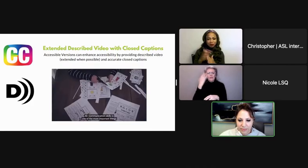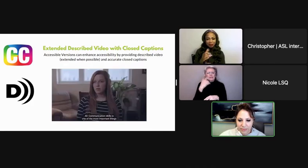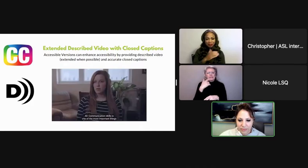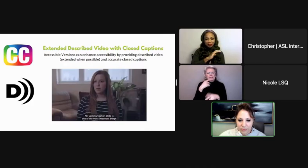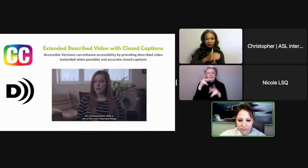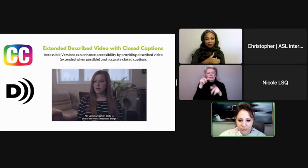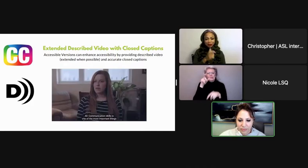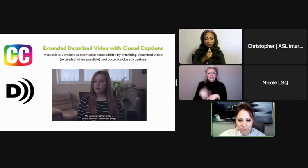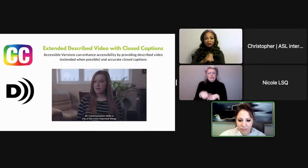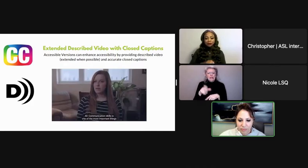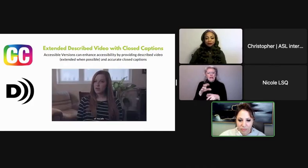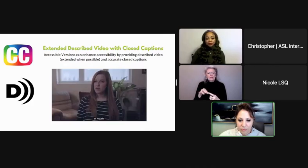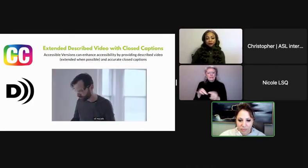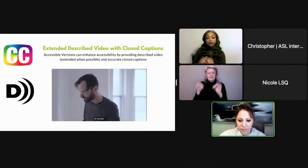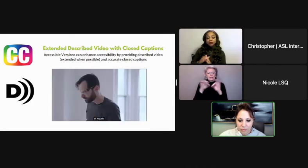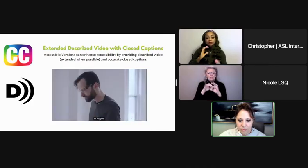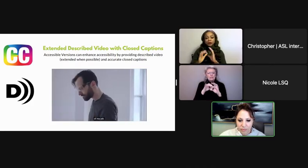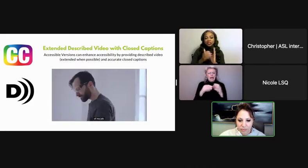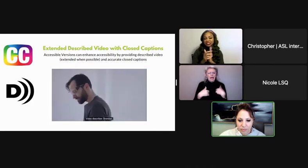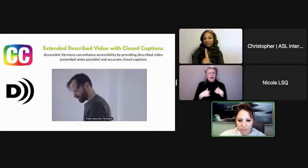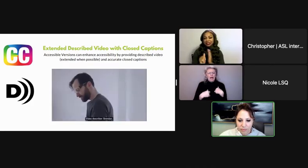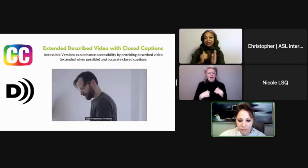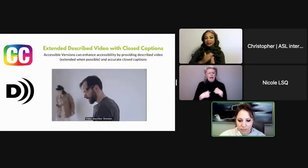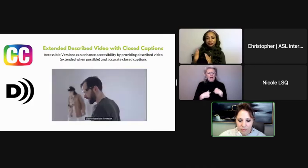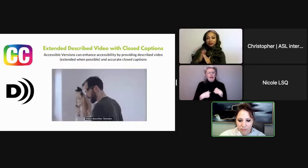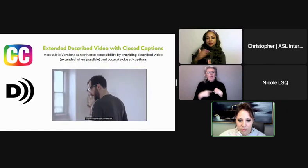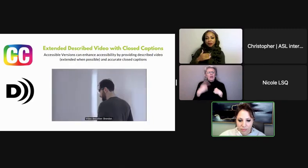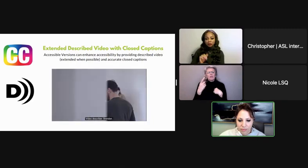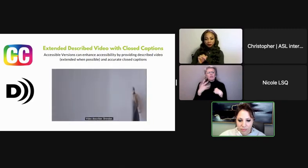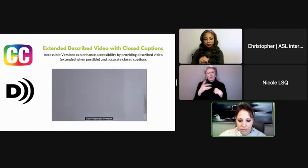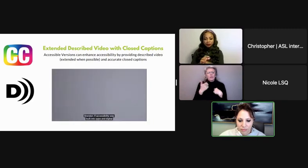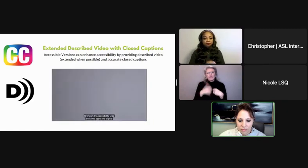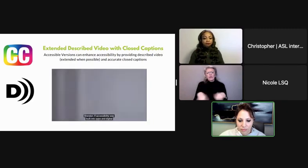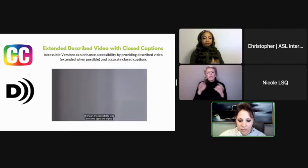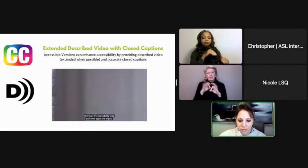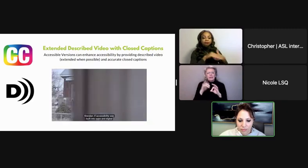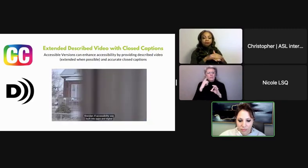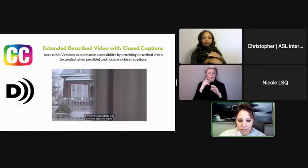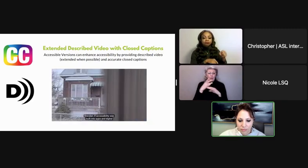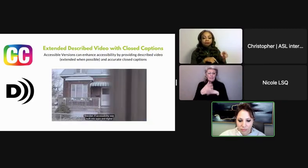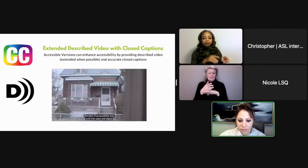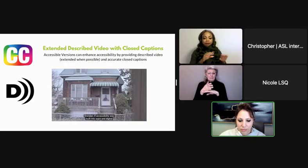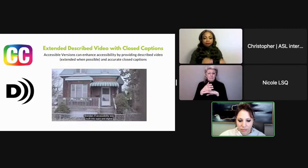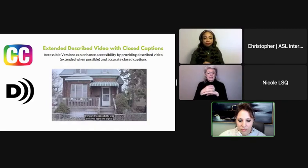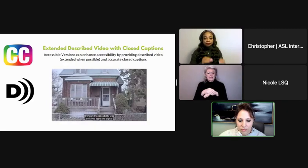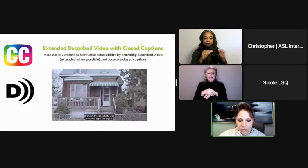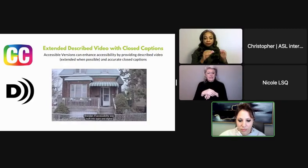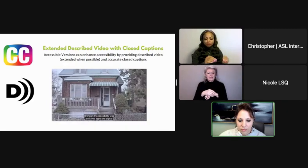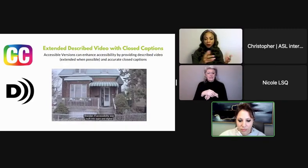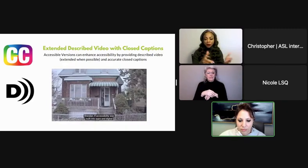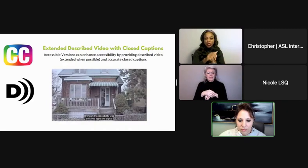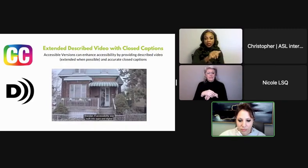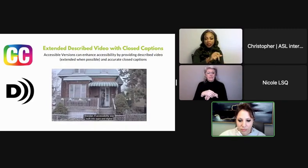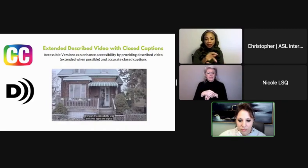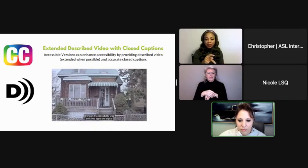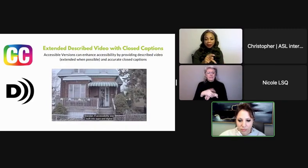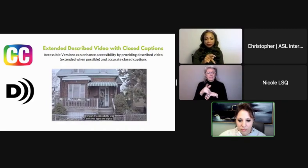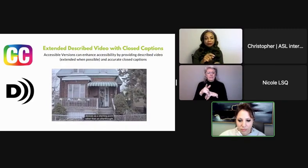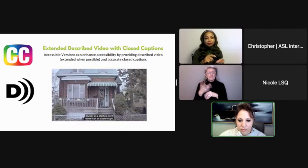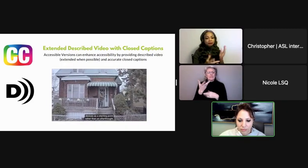principal. Donc, l'une des choses les plus importantes, l'accessibilité a été